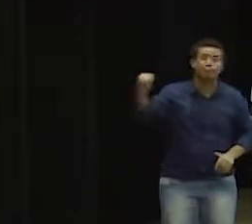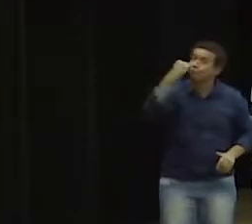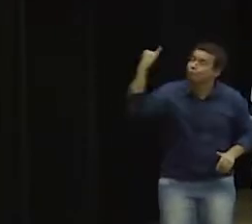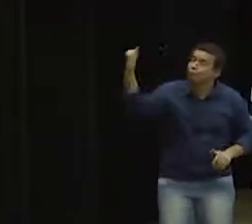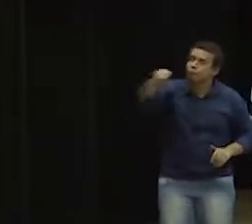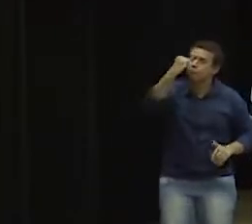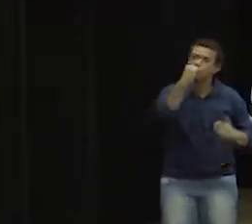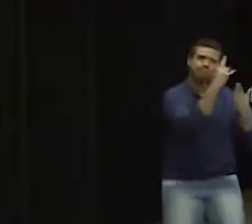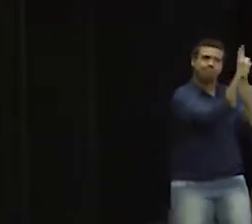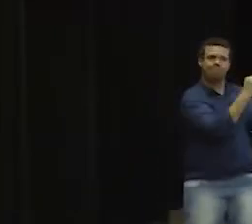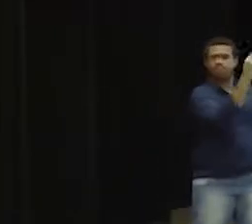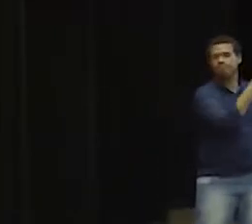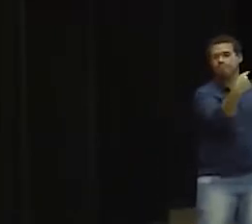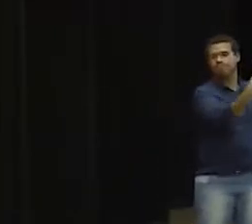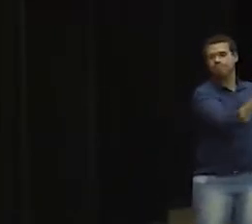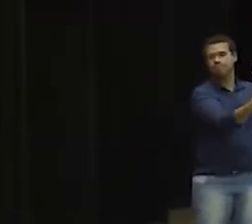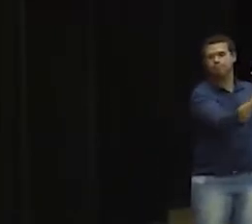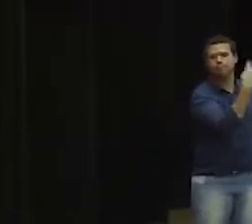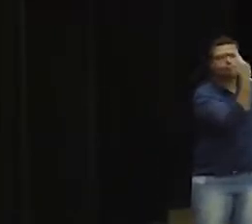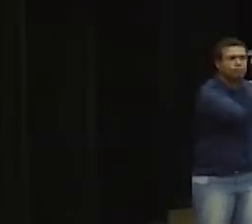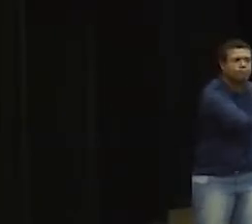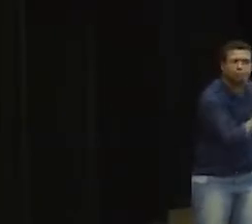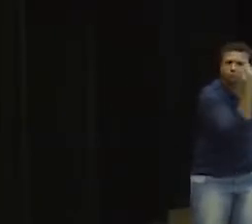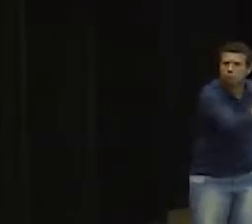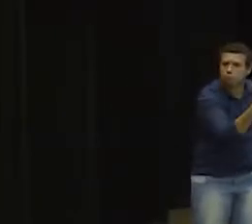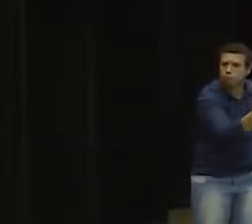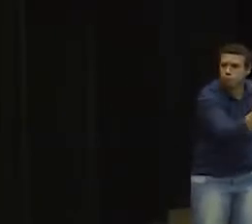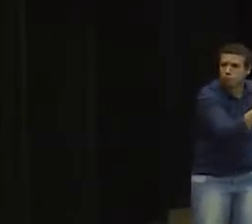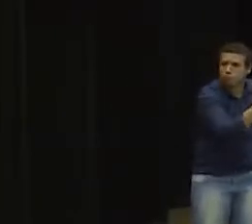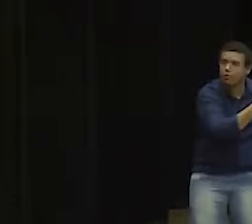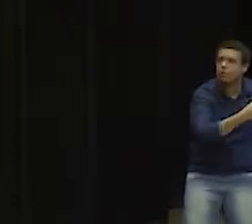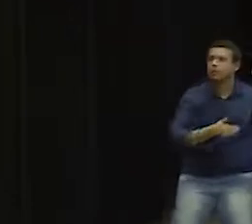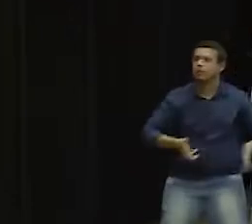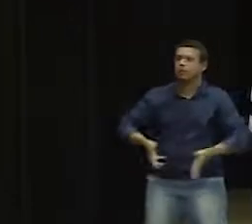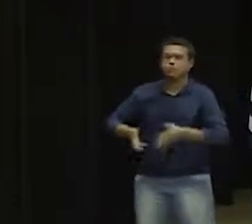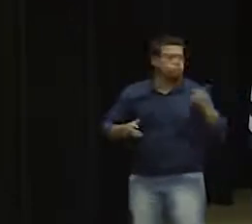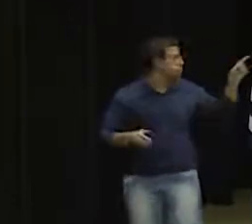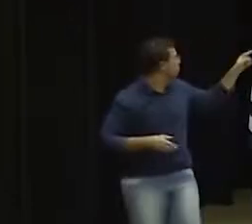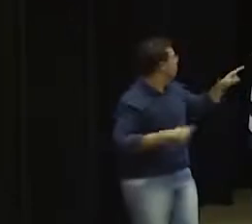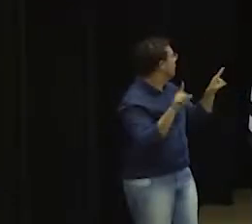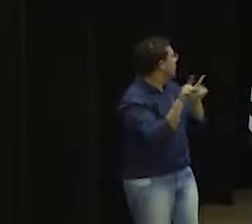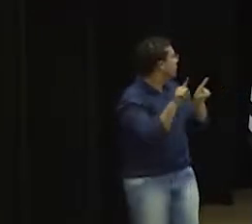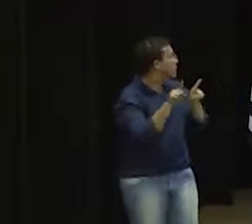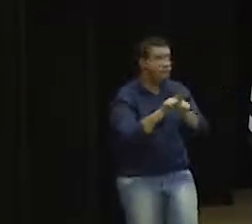dois aspectos fundamentais para a compreensão das histórias em vídeo.